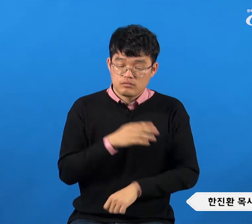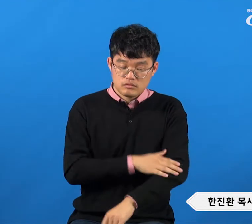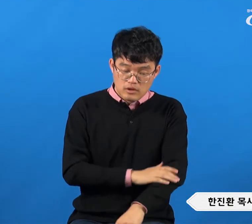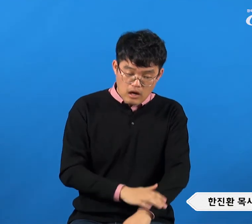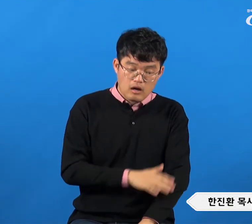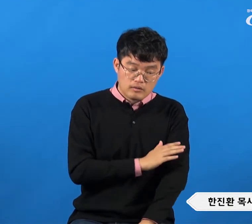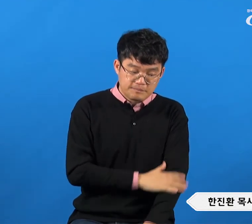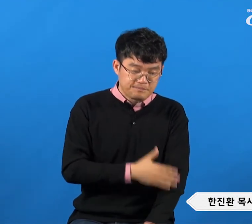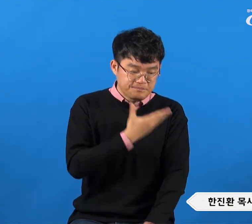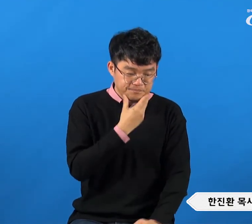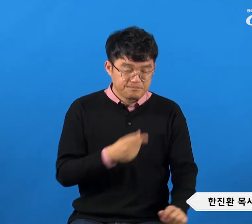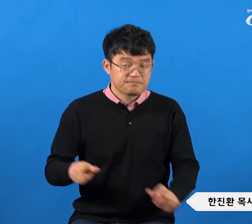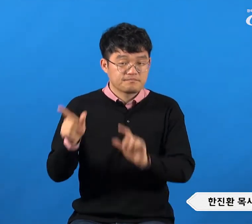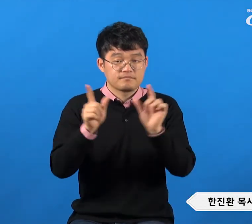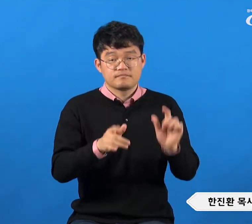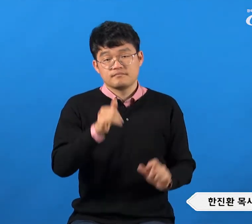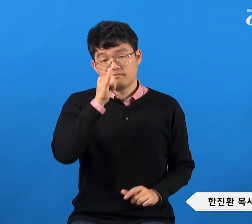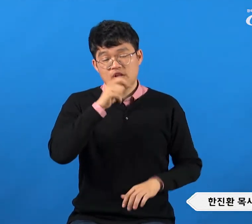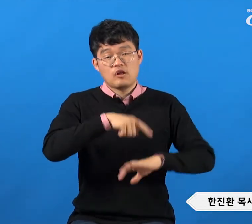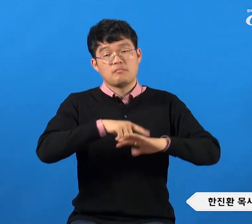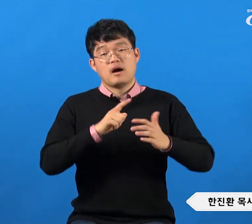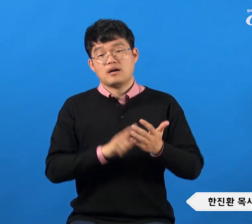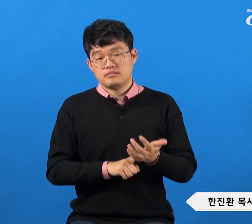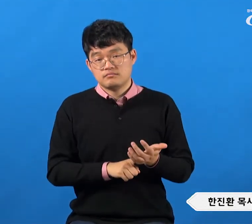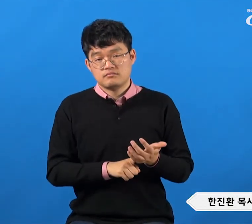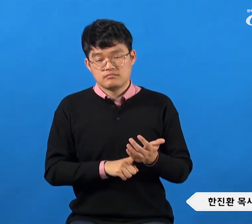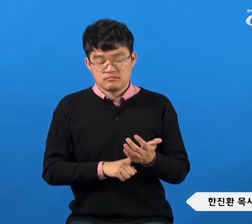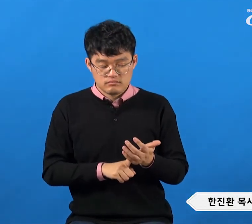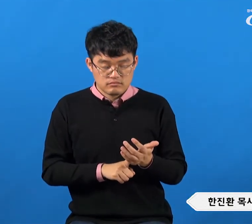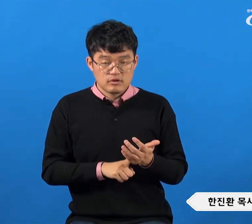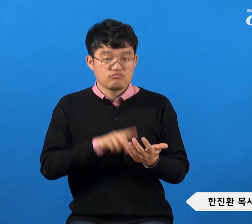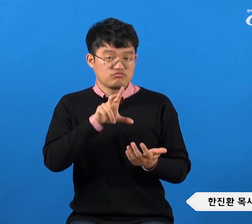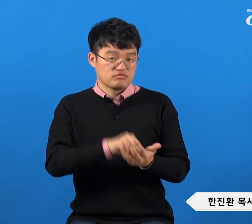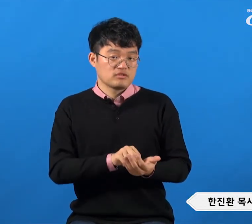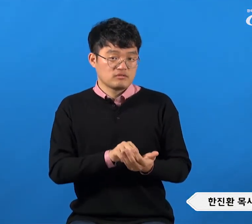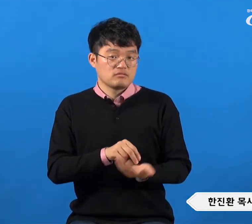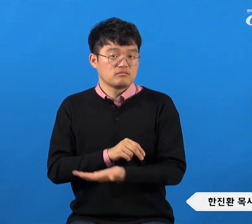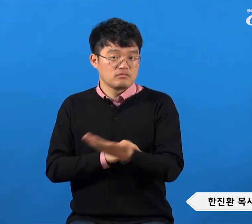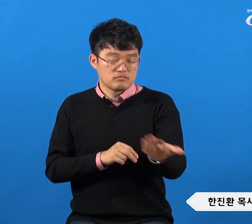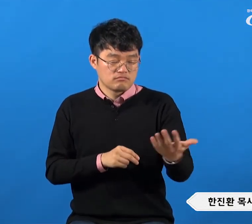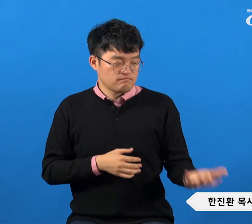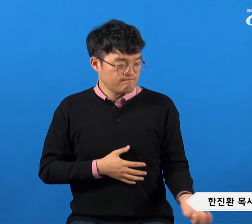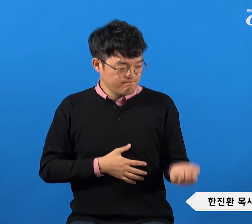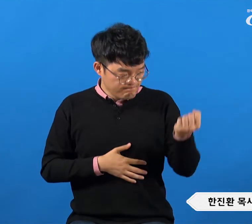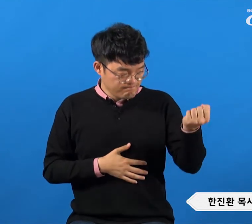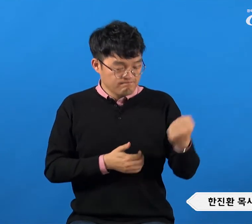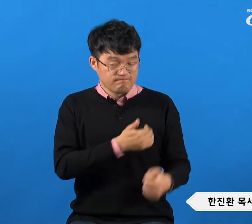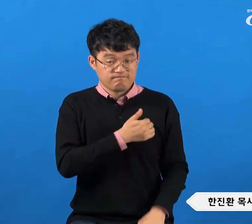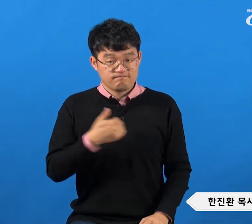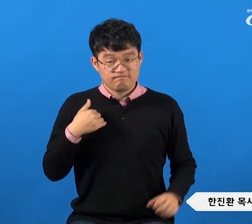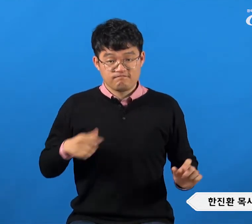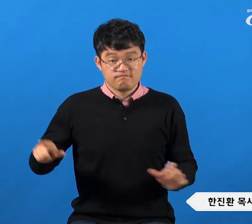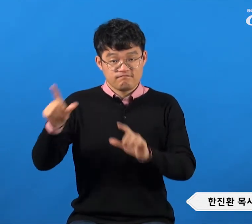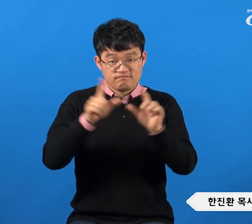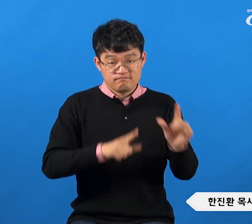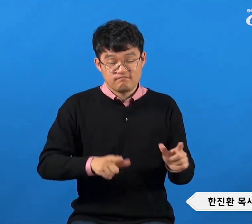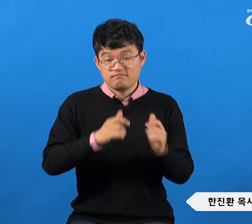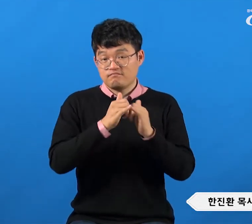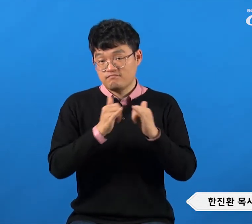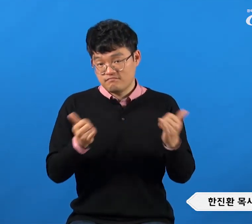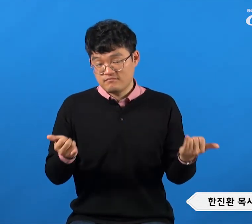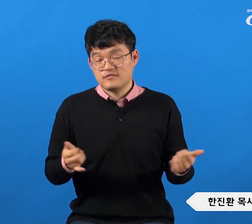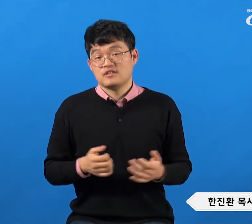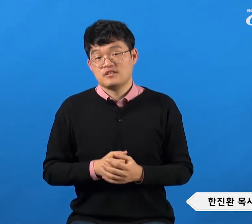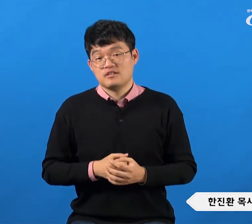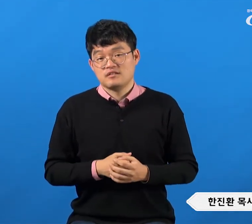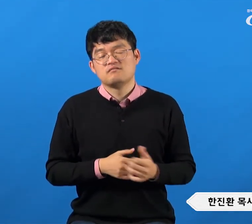사람도 있습니다. 마음가짐의 차이죠. 누리는 사람이 장땡입니다. 오늘은 왜 자꾸 화투